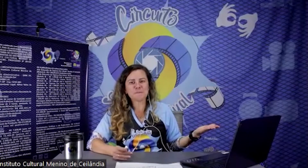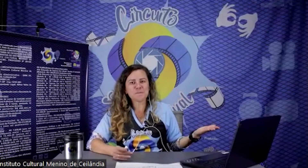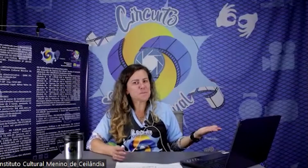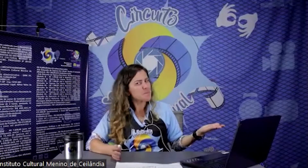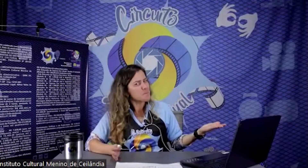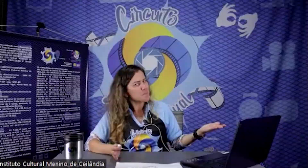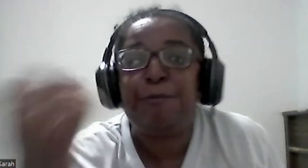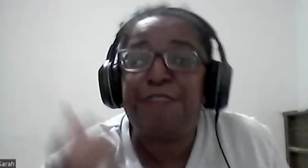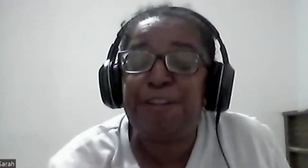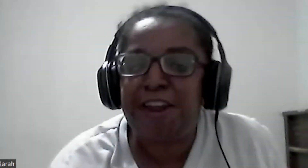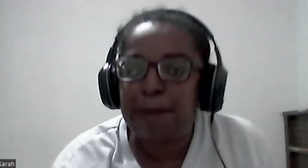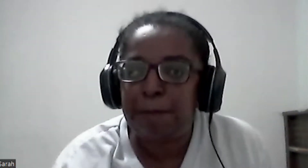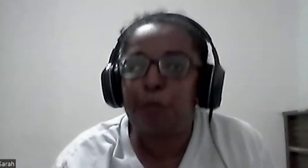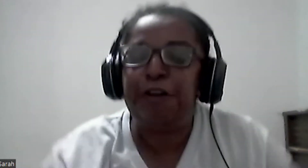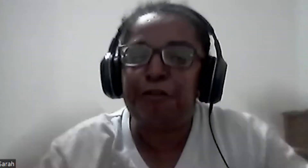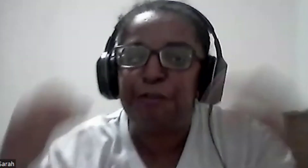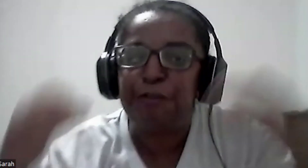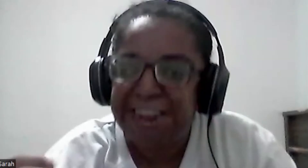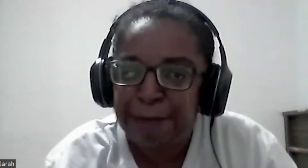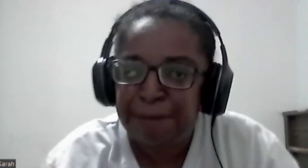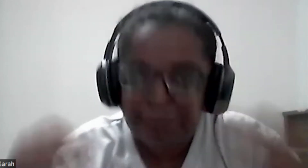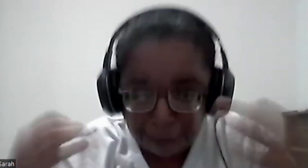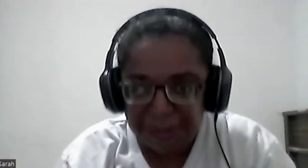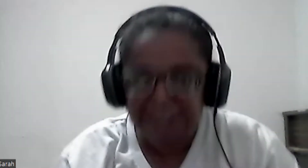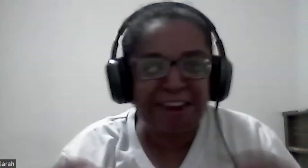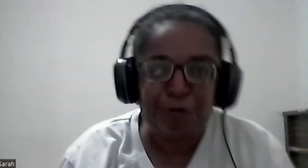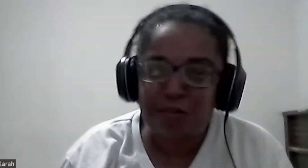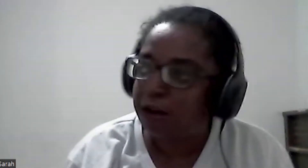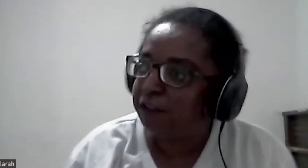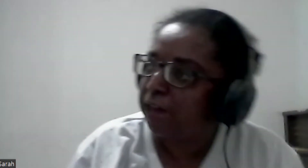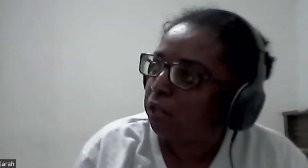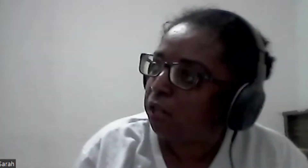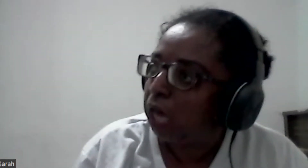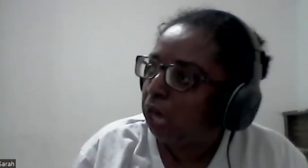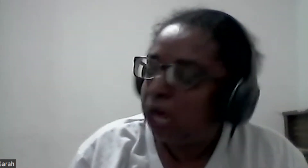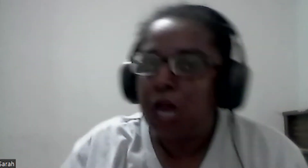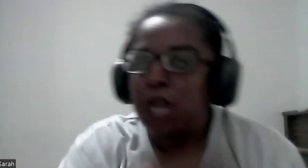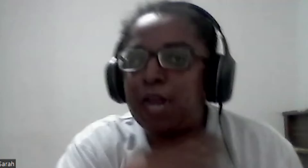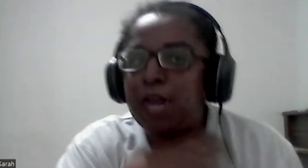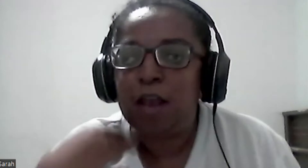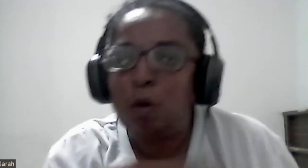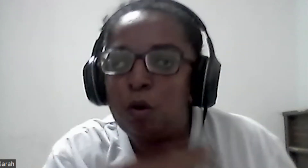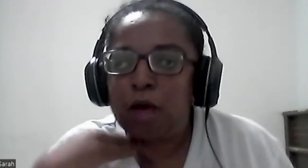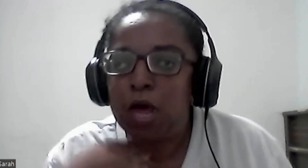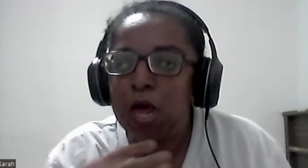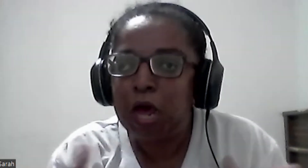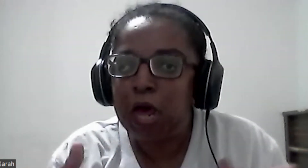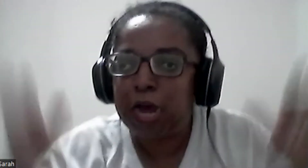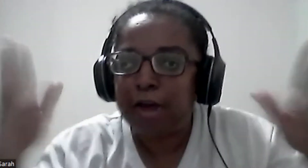Me chamaram para fazer o treinamento. Quando eu fiz o treinamento com eles, traduzindo, eles ficavam assim, velório,